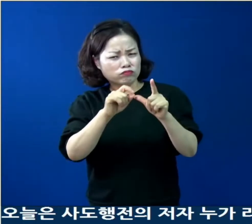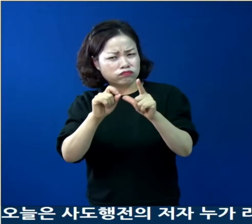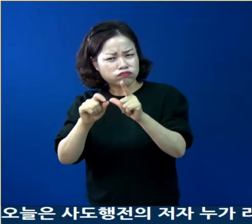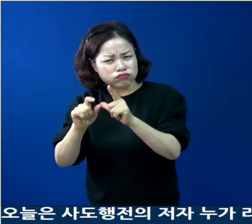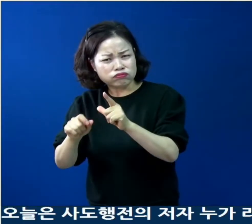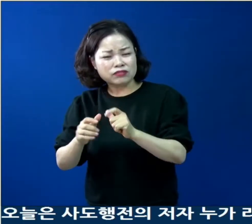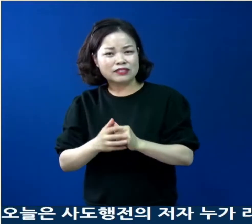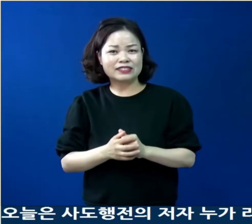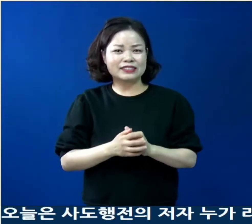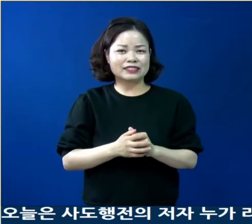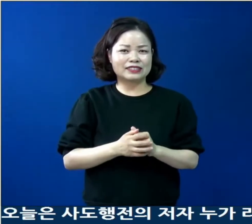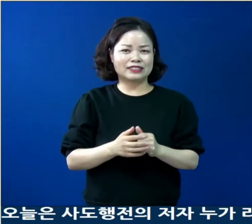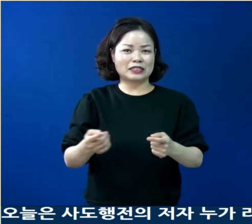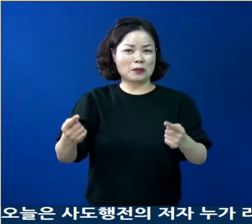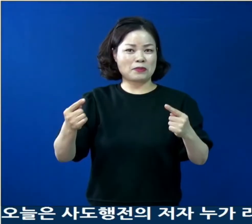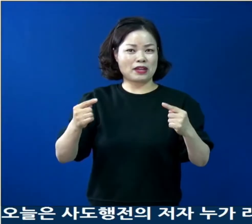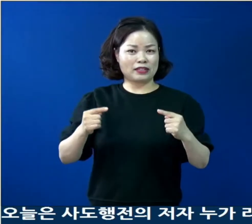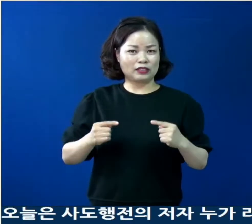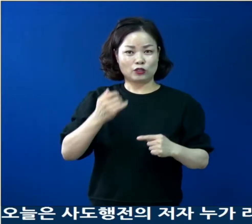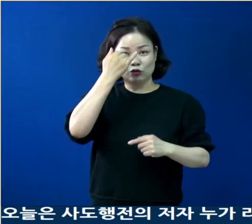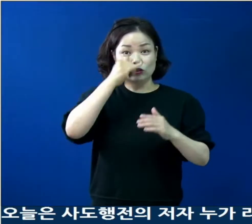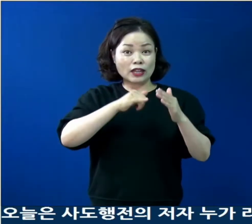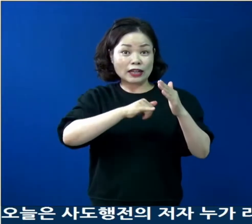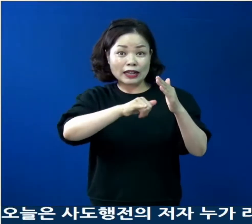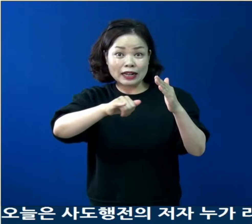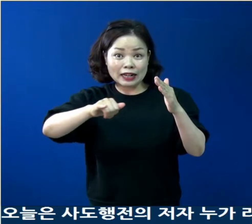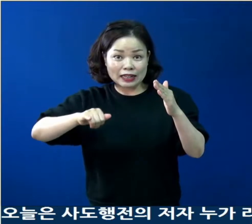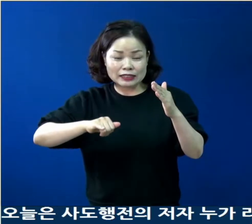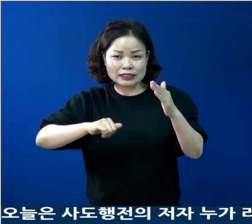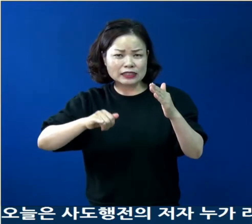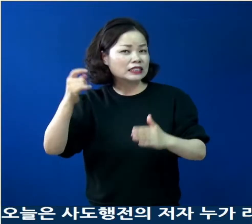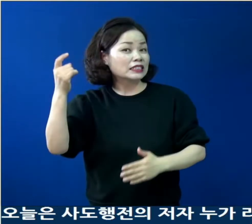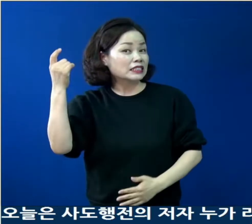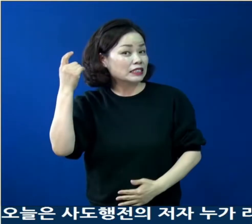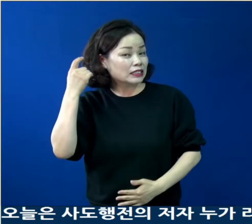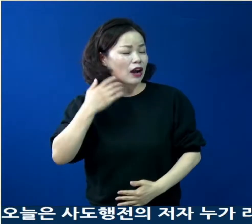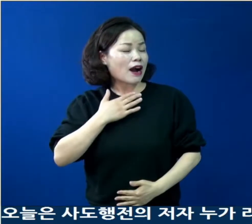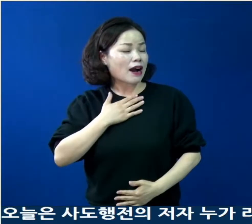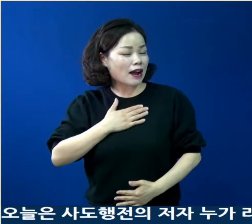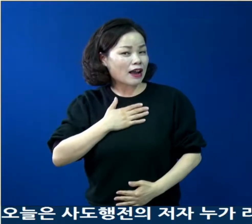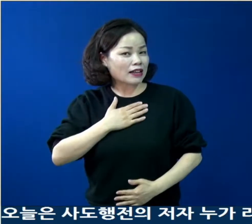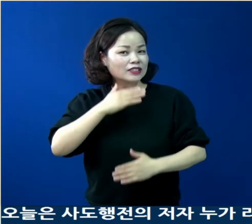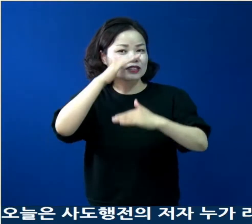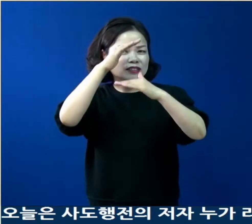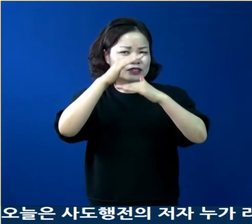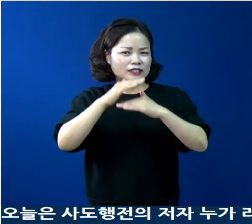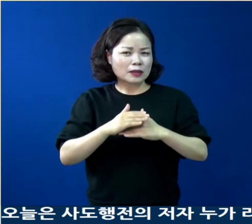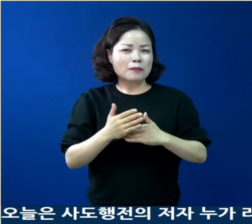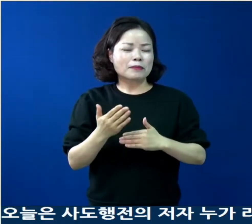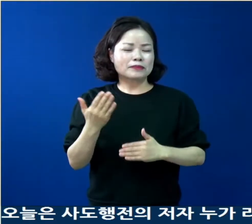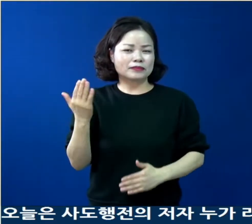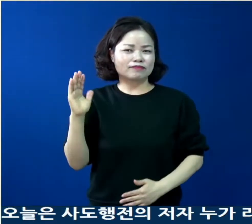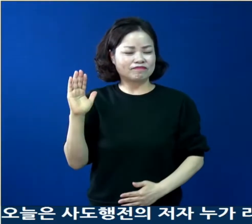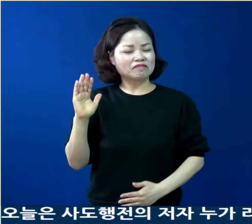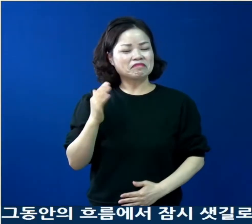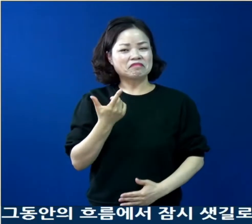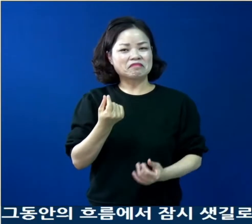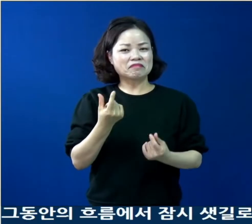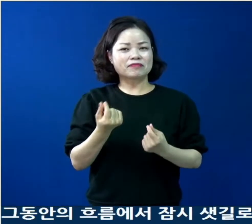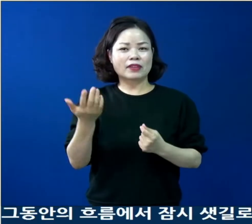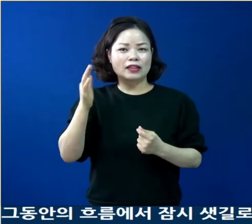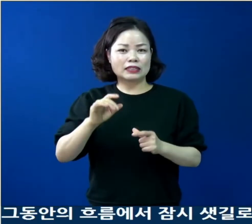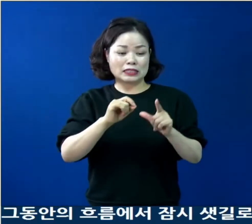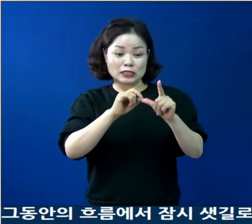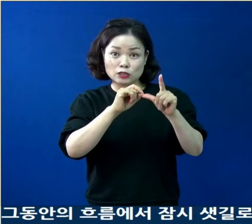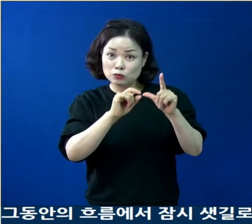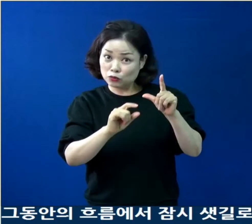우리 아마 참여하시는 충현 가족들 들어본 또 알고 있는 그런 내용들이 되겠지만 일부 내용들은